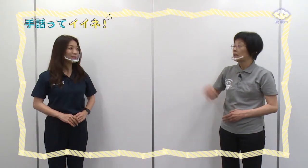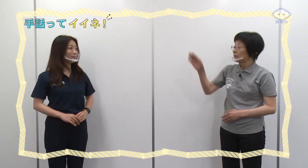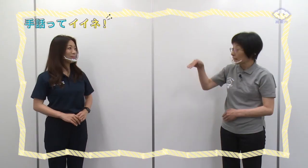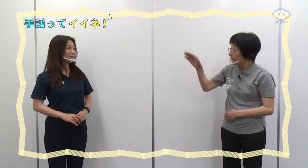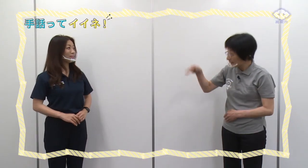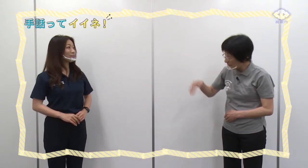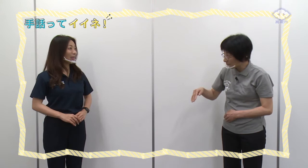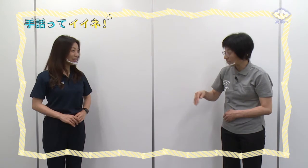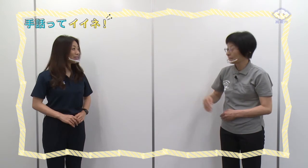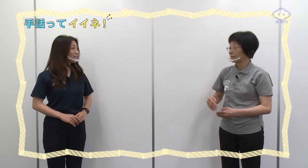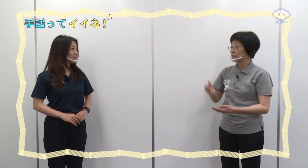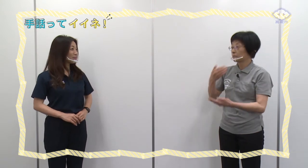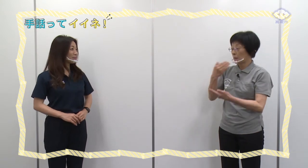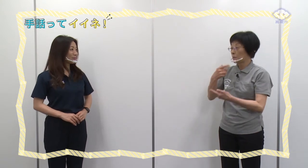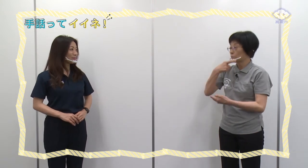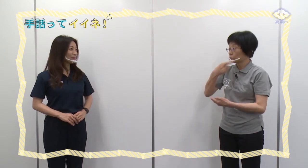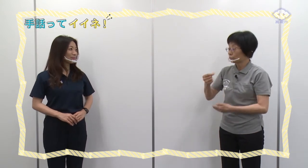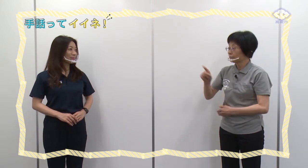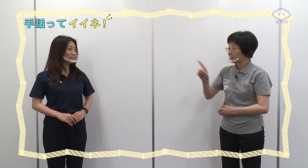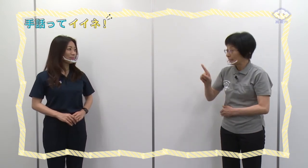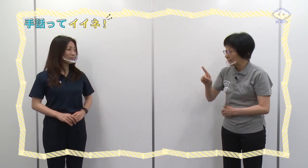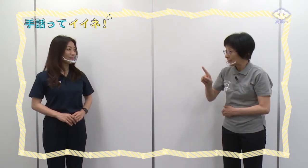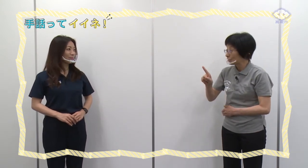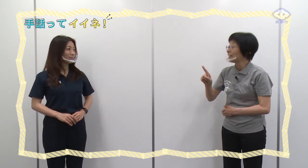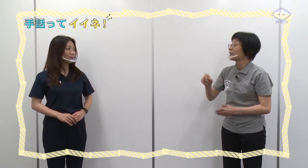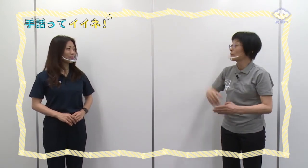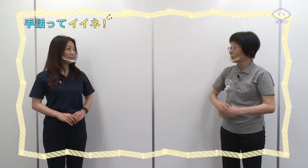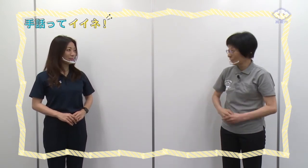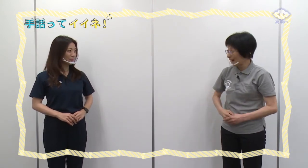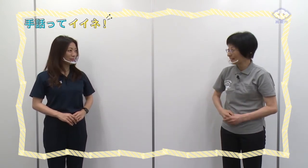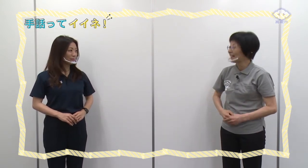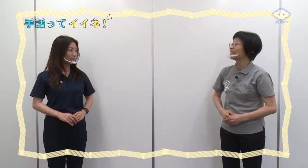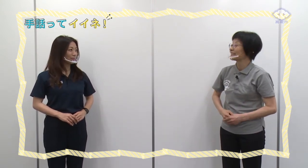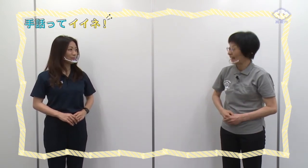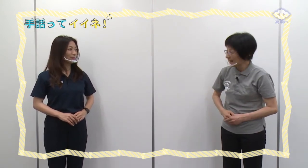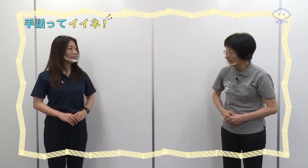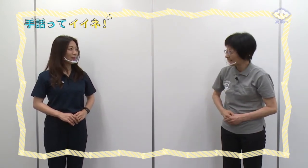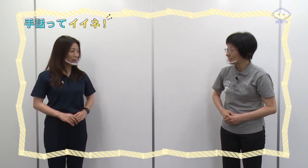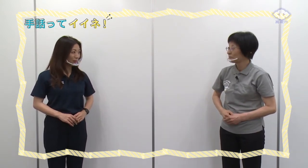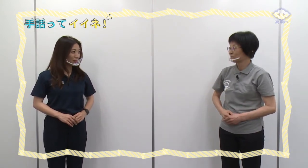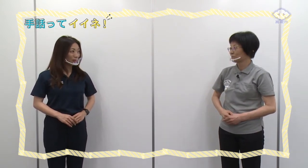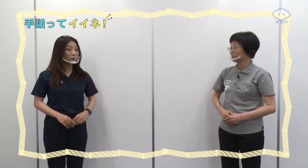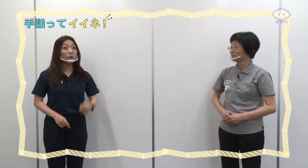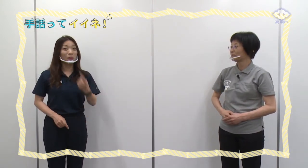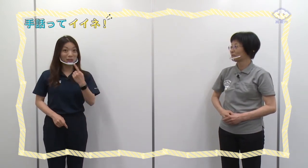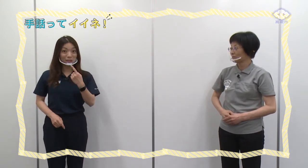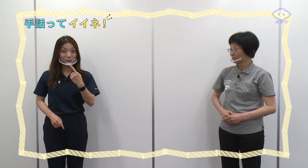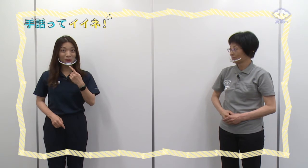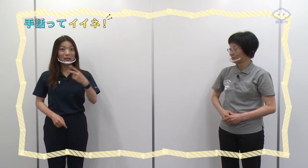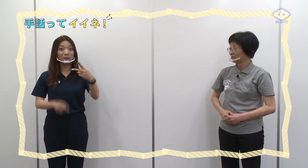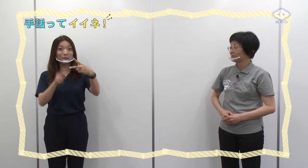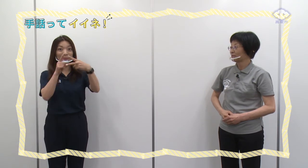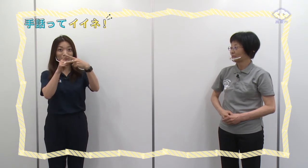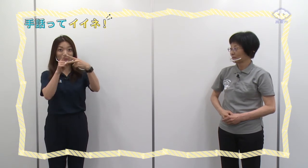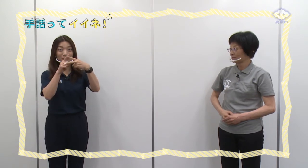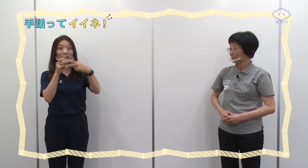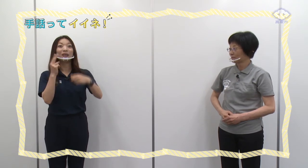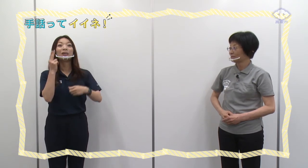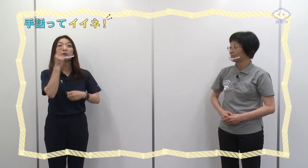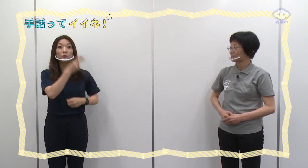池田さん、 はい、 好きな食べ物は何ですか？ はい、私はト